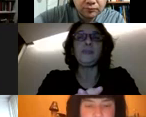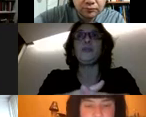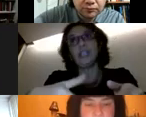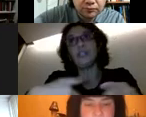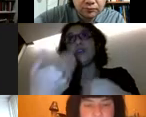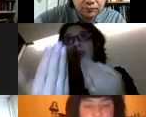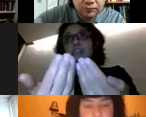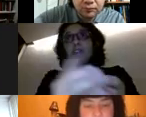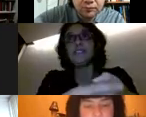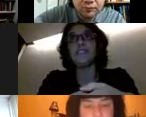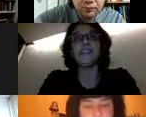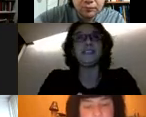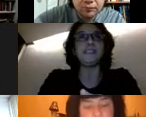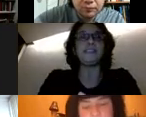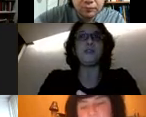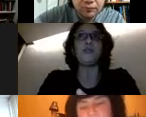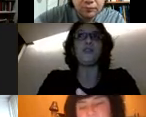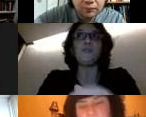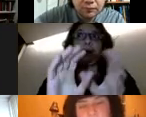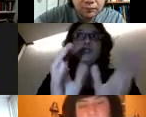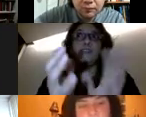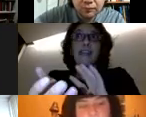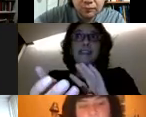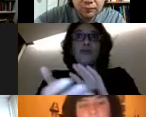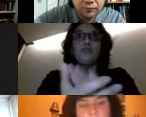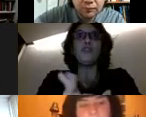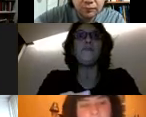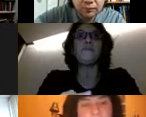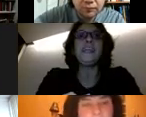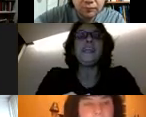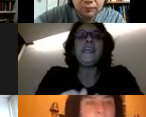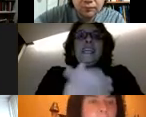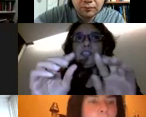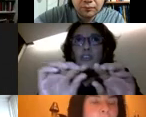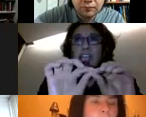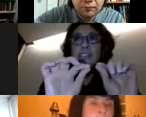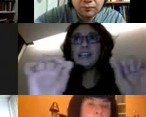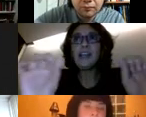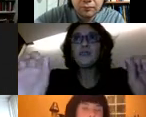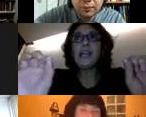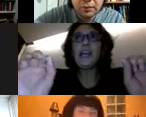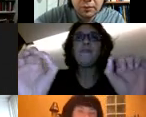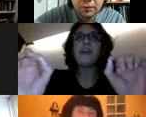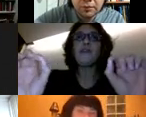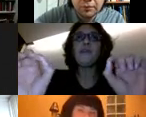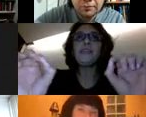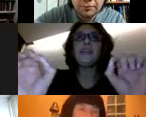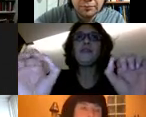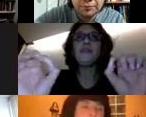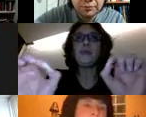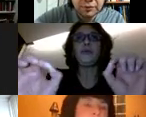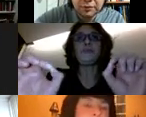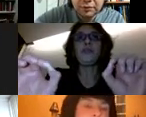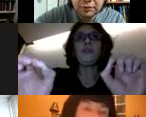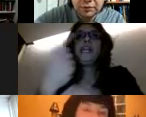pertenencia, por lo tanto ahí es donde se situó la posibilidad de traducción. Y toda esta cláusula va